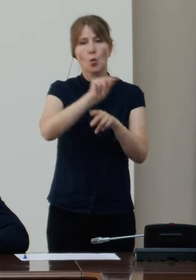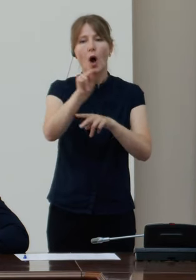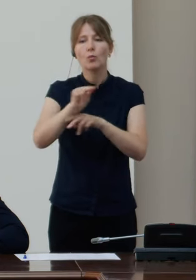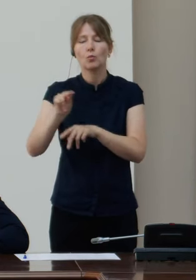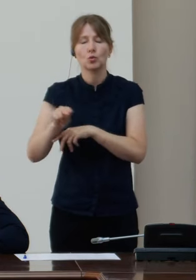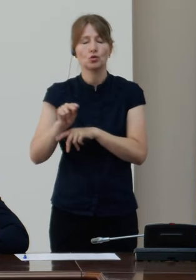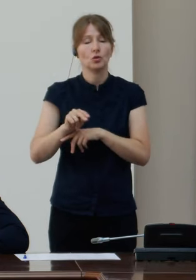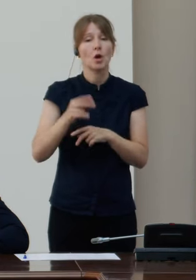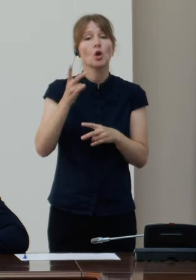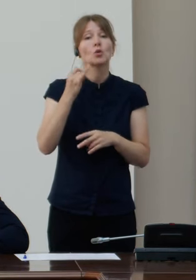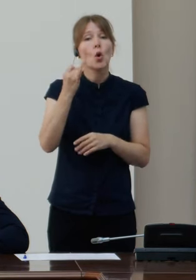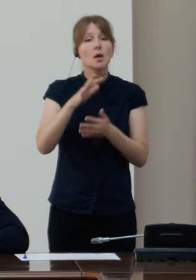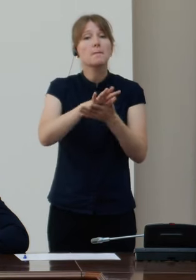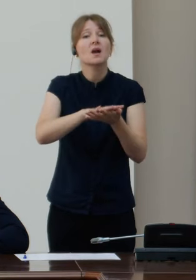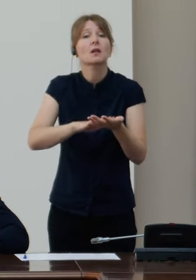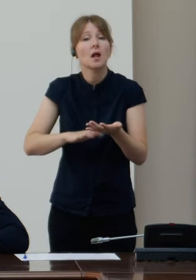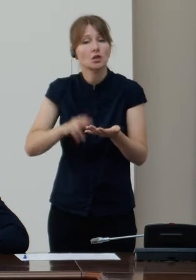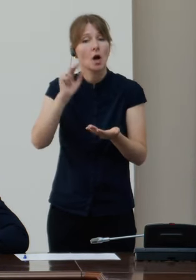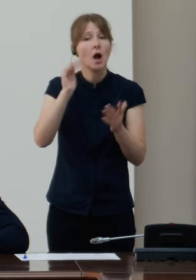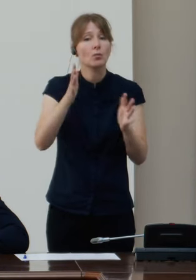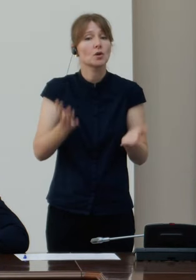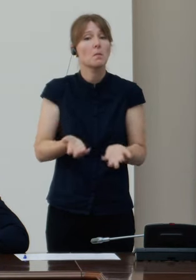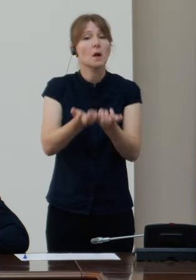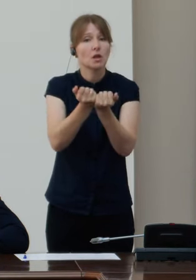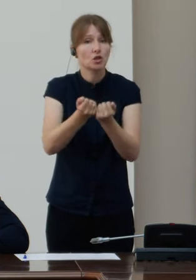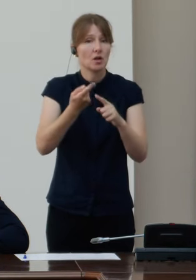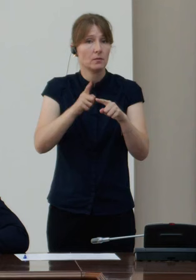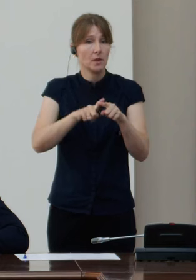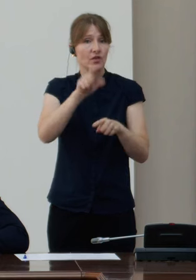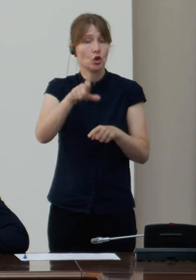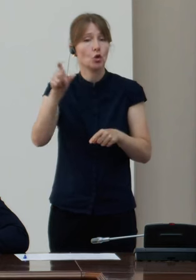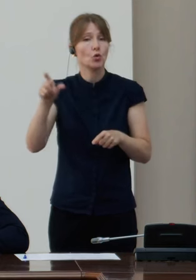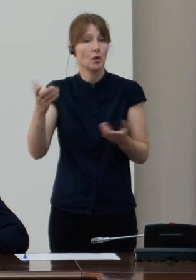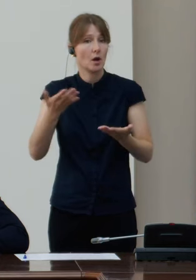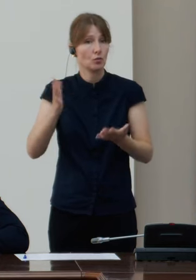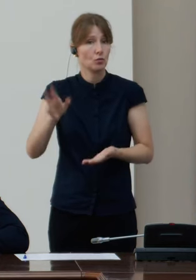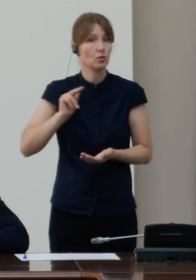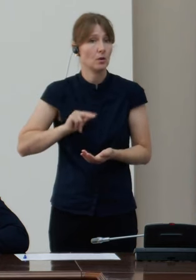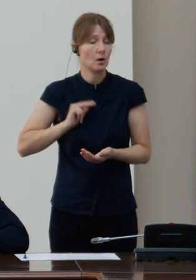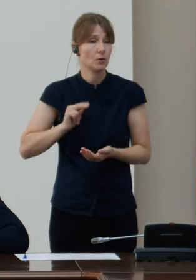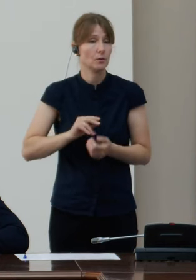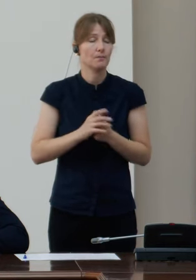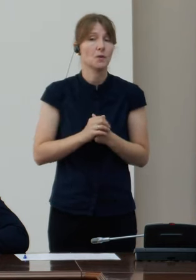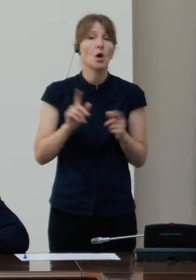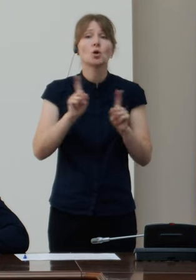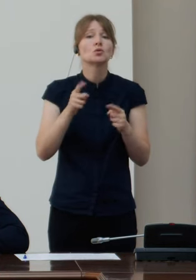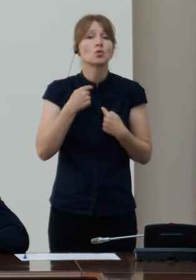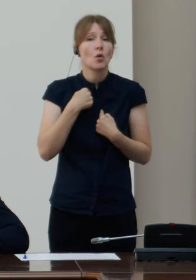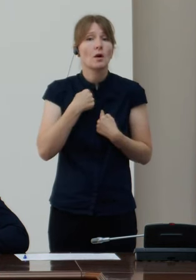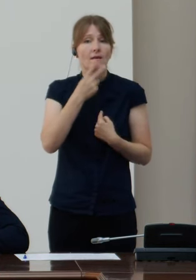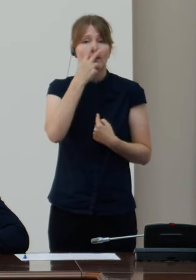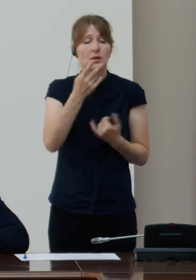ce va urma. Cum îi vom susține mai departe pe toți acești oameni? Ce am văzut din provocări până astăzi?